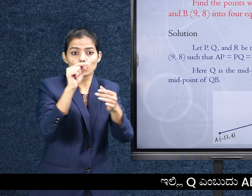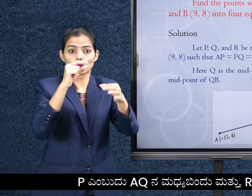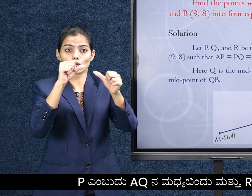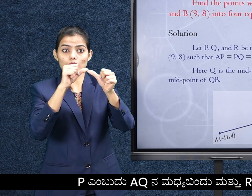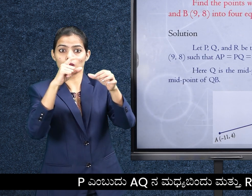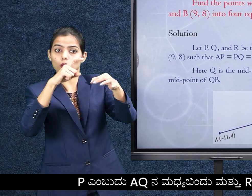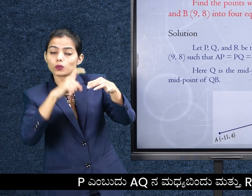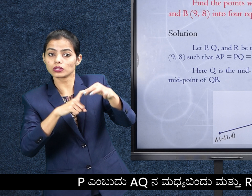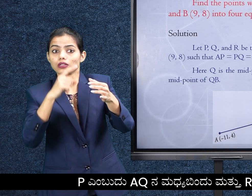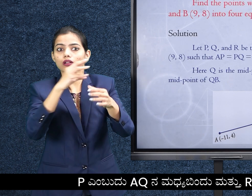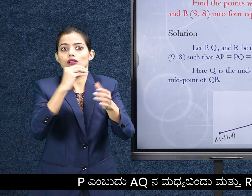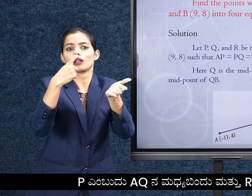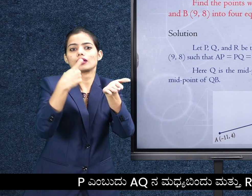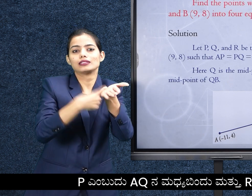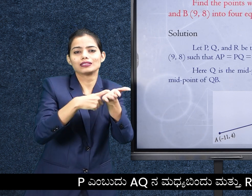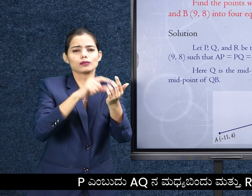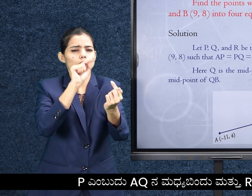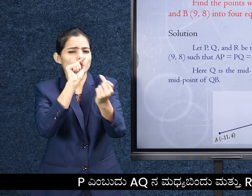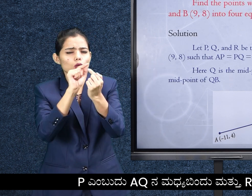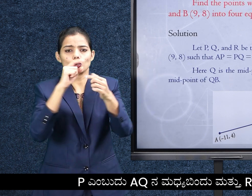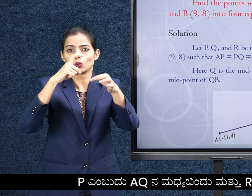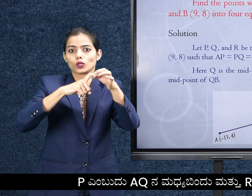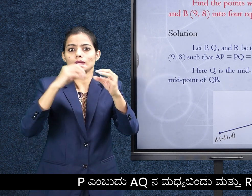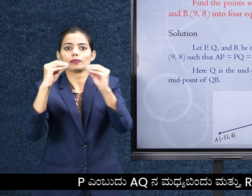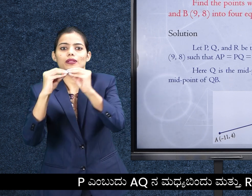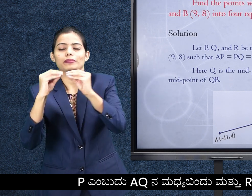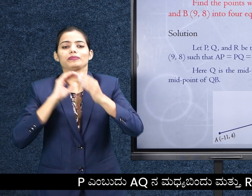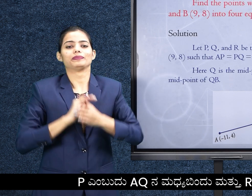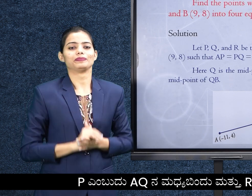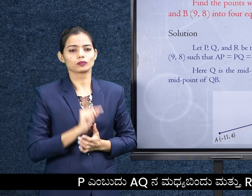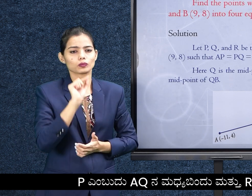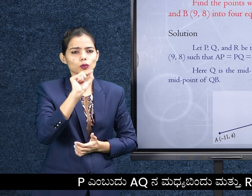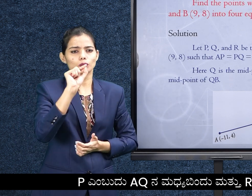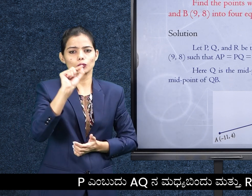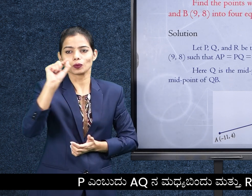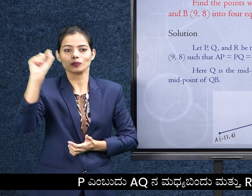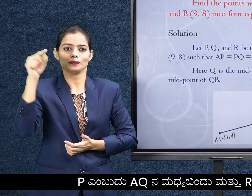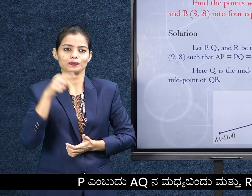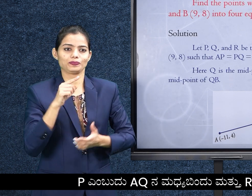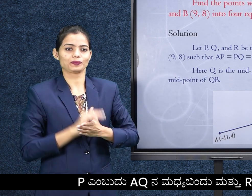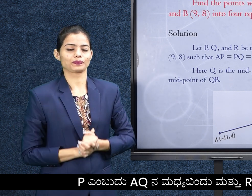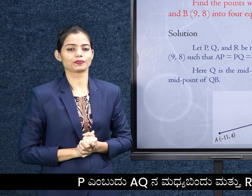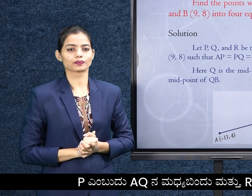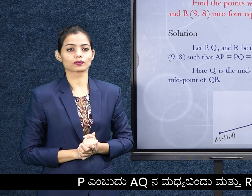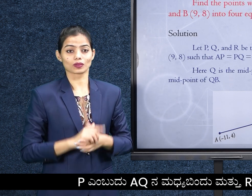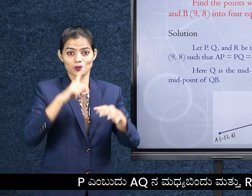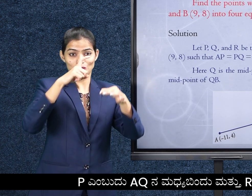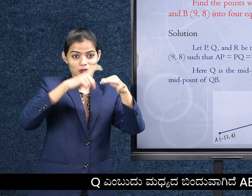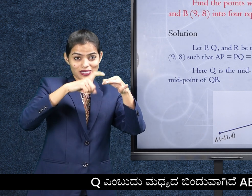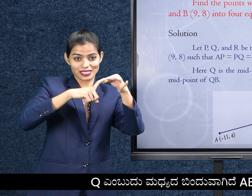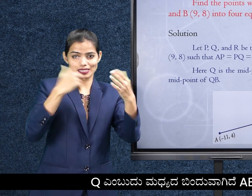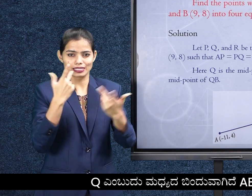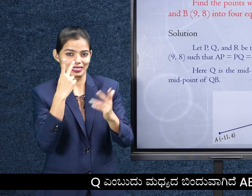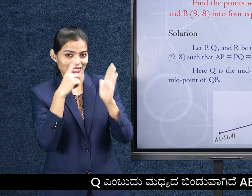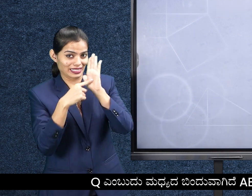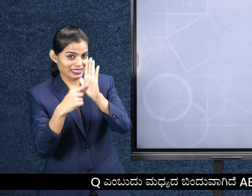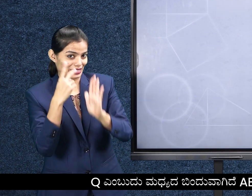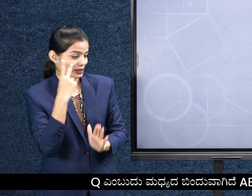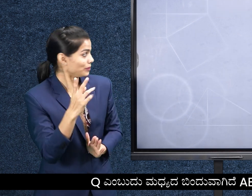P ಎಂಬುದು AQನ ಮಧ್ಯಬಿಂದು ಮತ್ತು R ಎಂಬುದು QBಯ ಮಧ್ಯಬಿಂದುವಾಗಿದೆ. Q ಎಂಬುದು ಮಧ್ಯದ